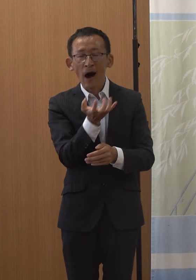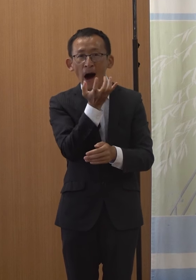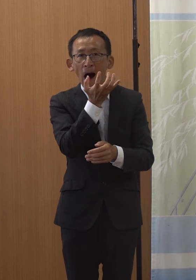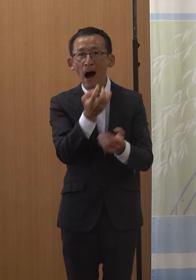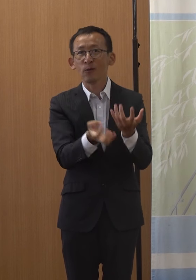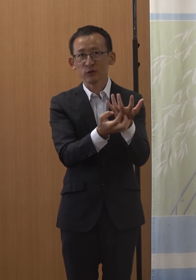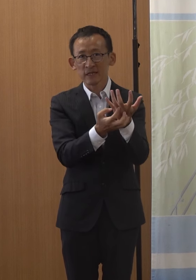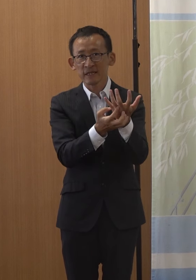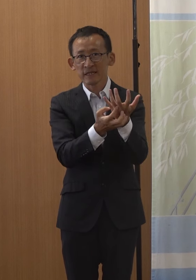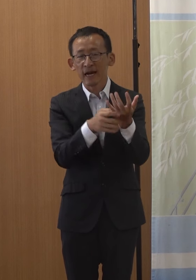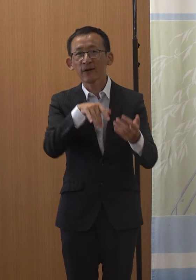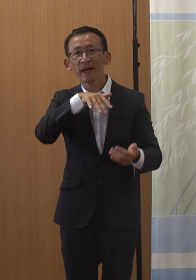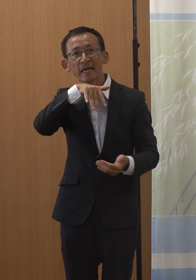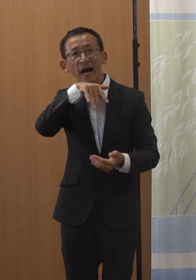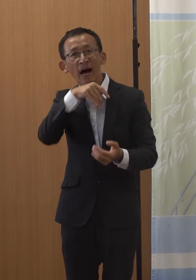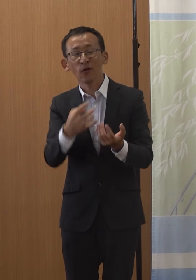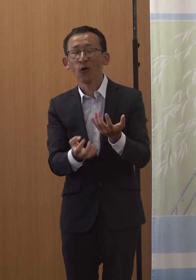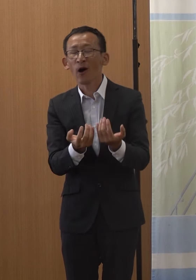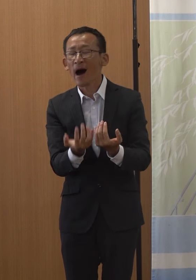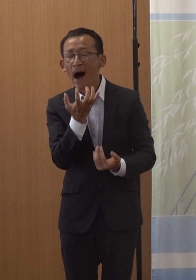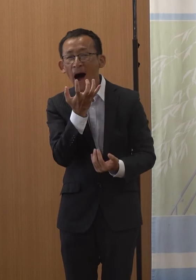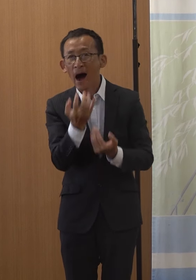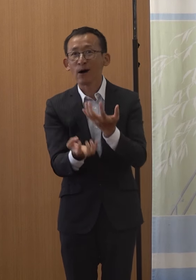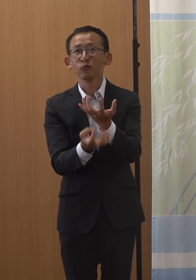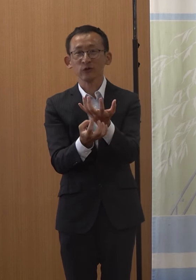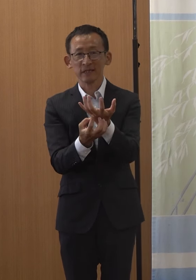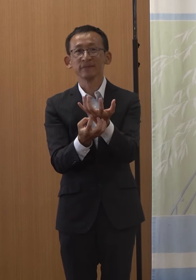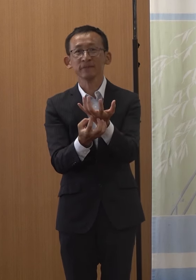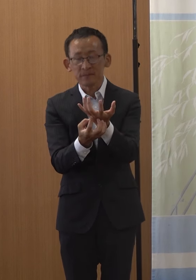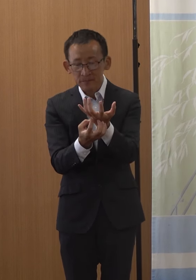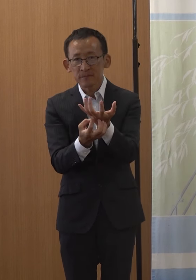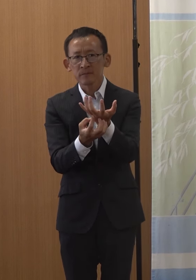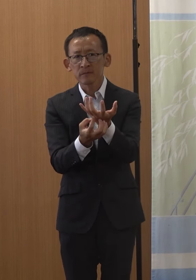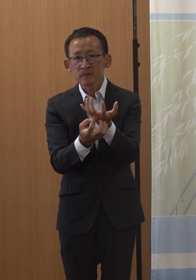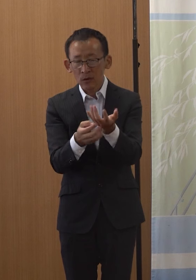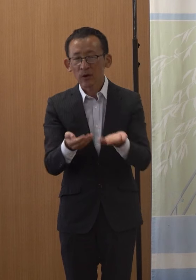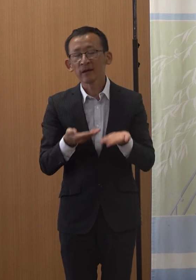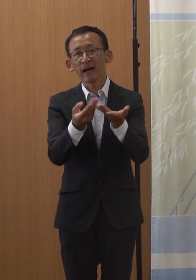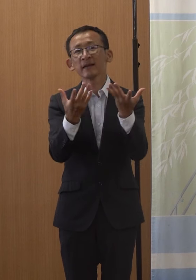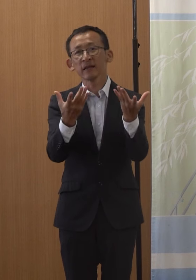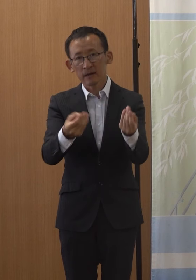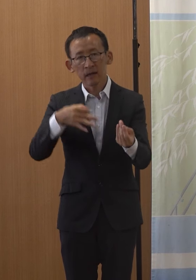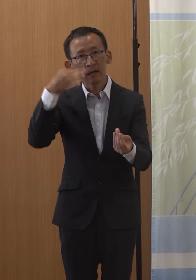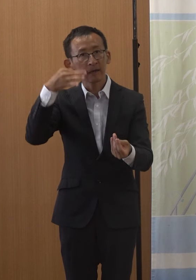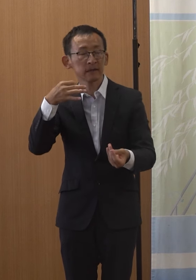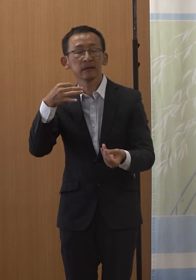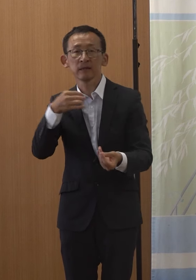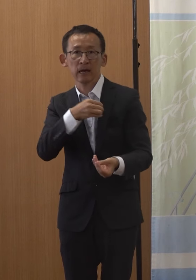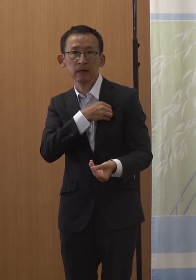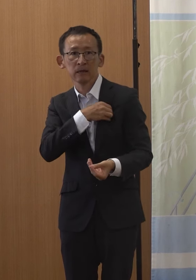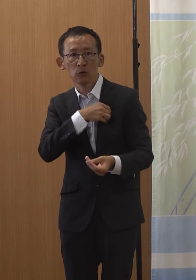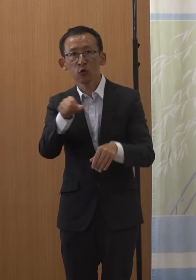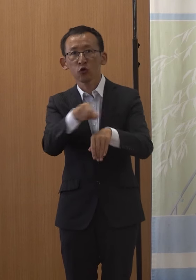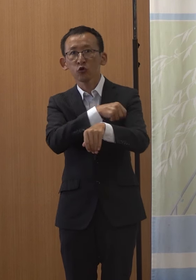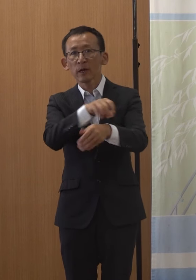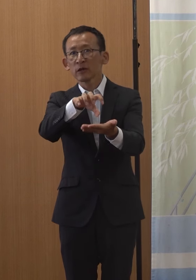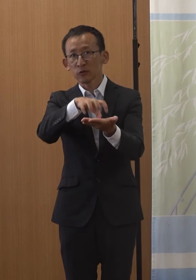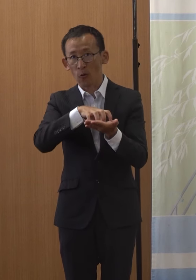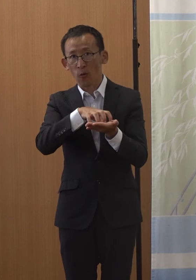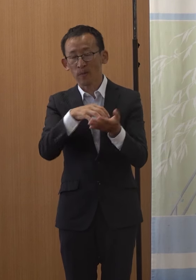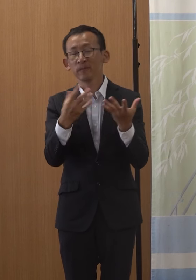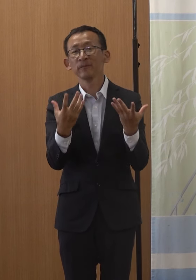ラムシなどからなるお膳を披露し、審査員特別賞を受賞しました。審査員特別賞を